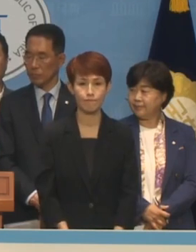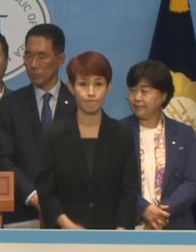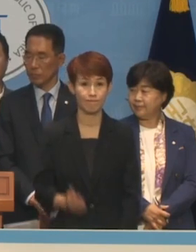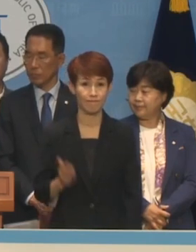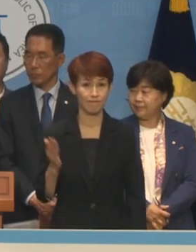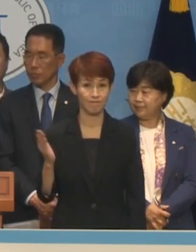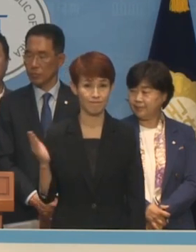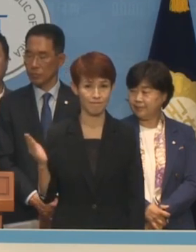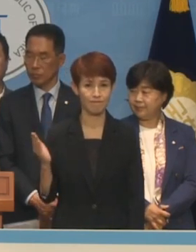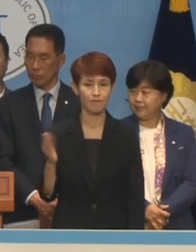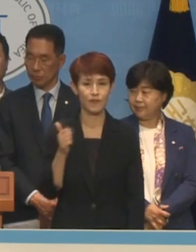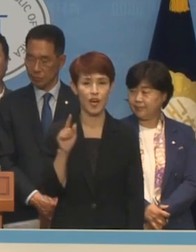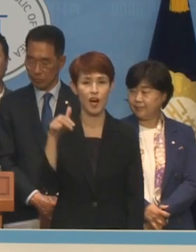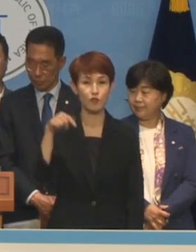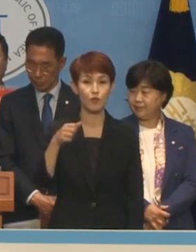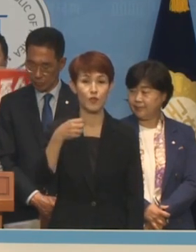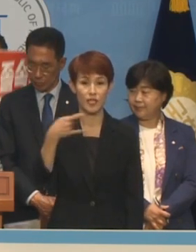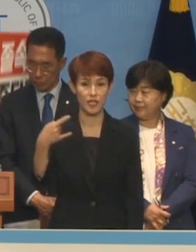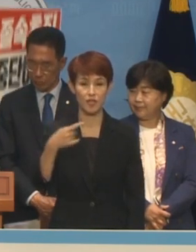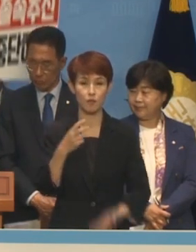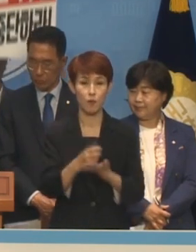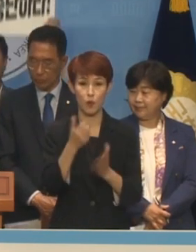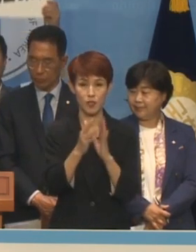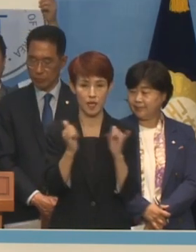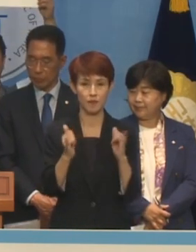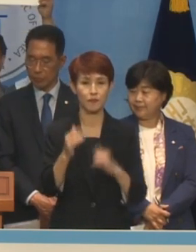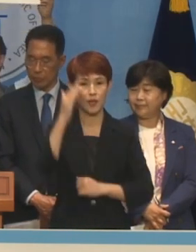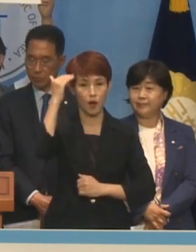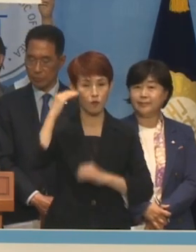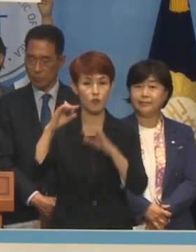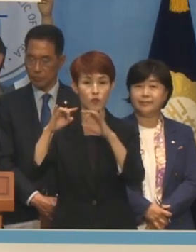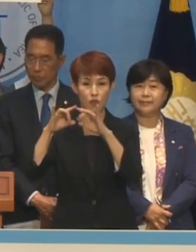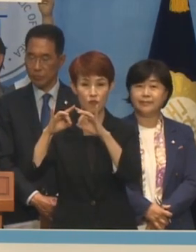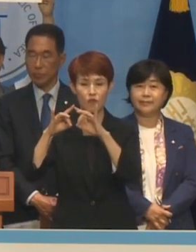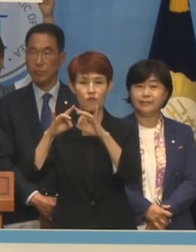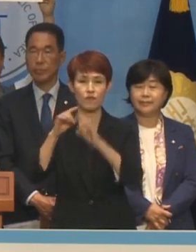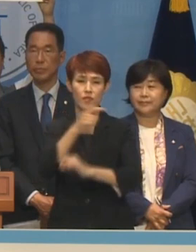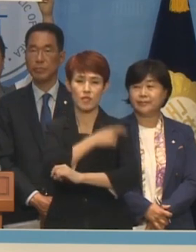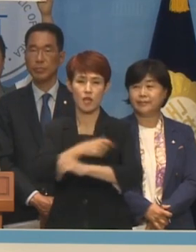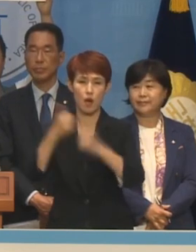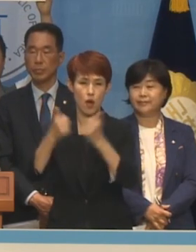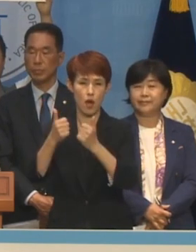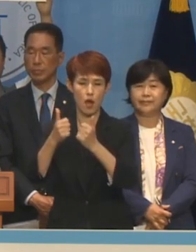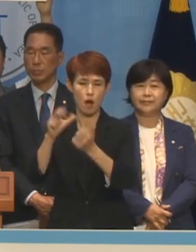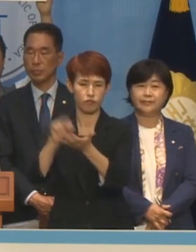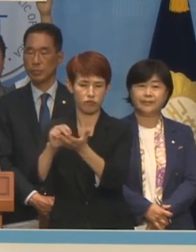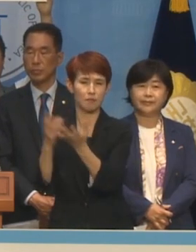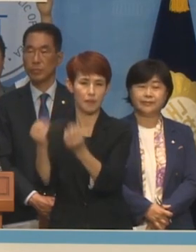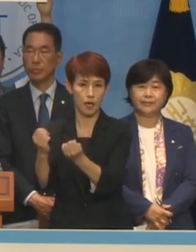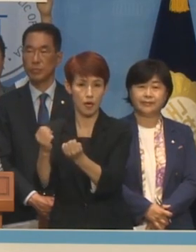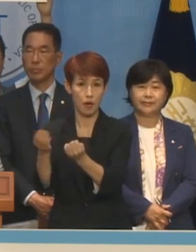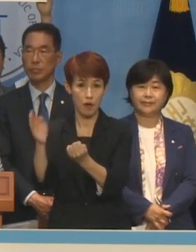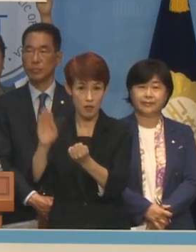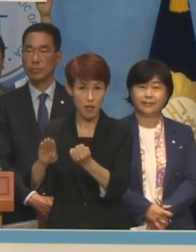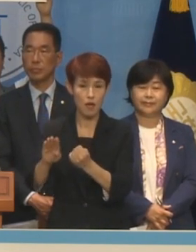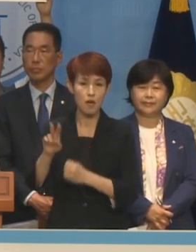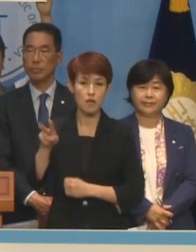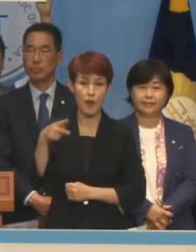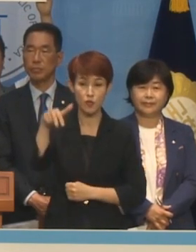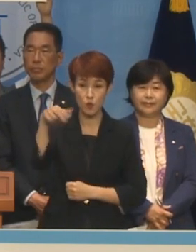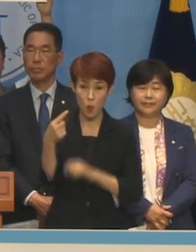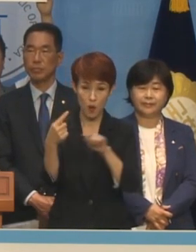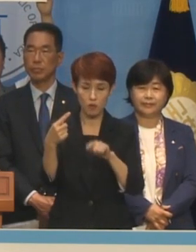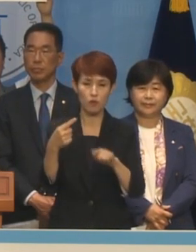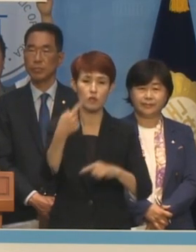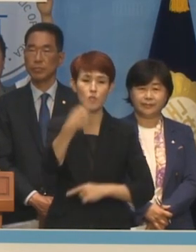네, 민변사무총장 하주희 변호사입니다. 한전 이사회가 여러 문제를 안고 있음에도 불구하고 200조의 부채 중에서